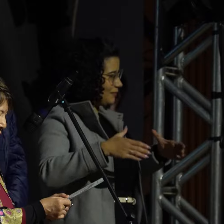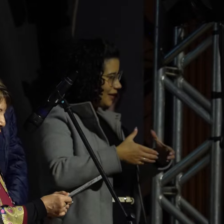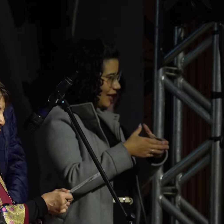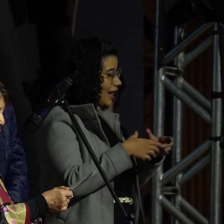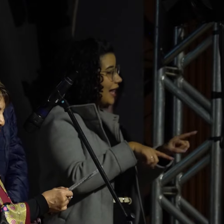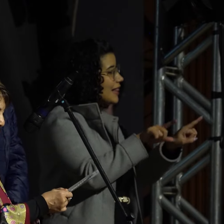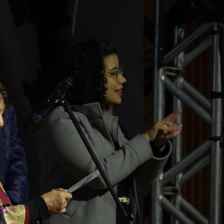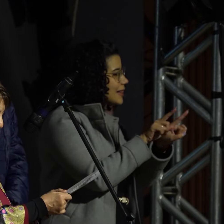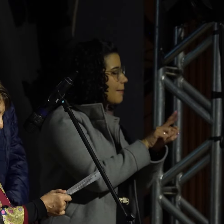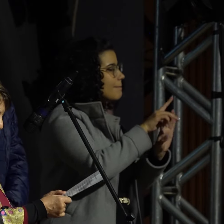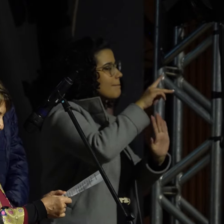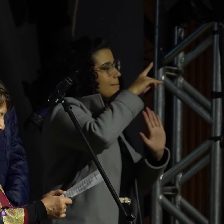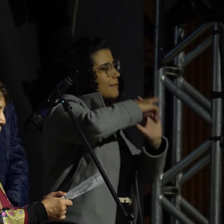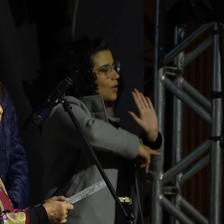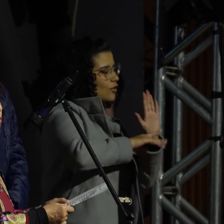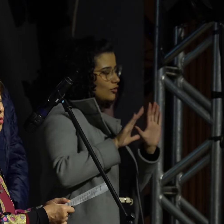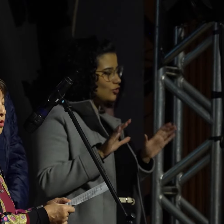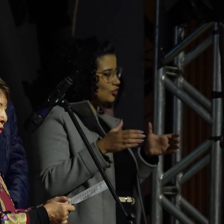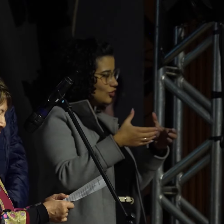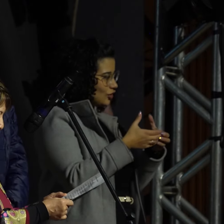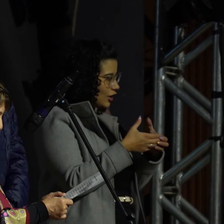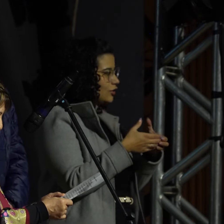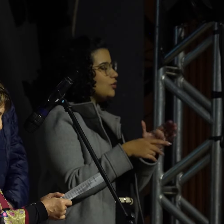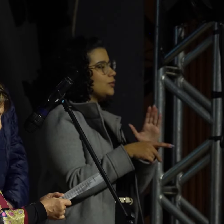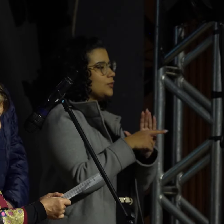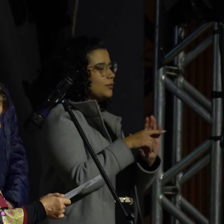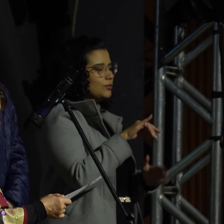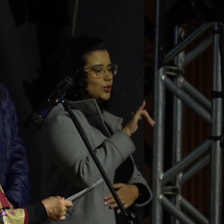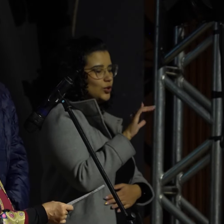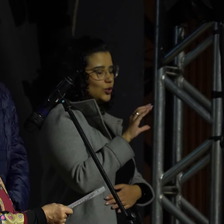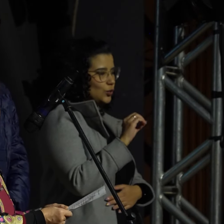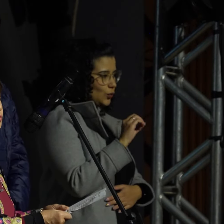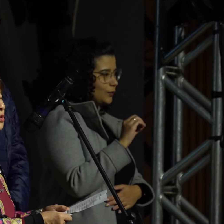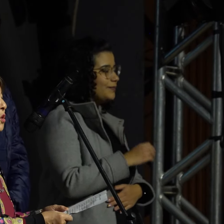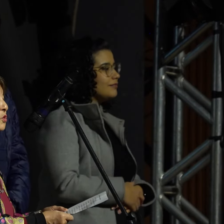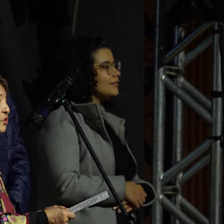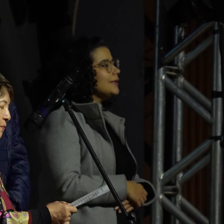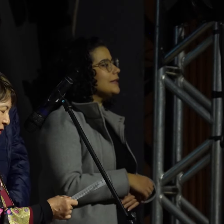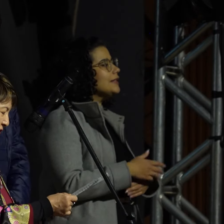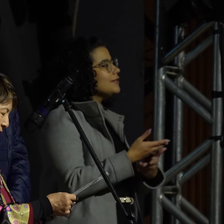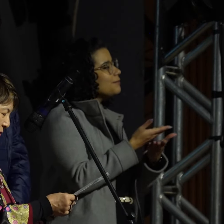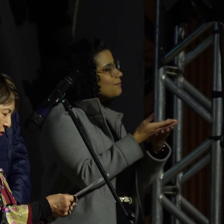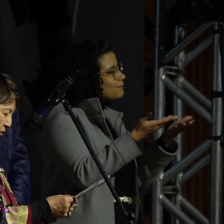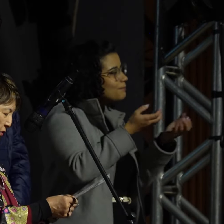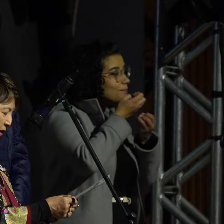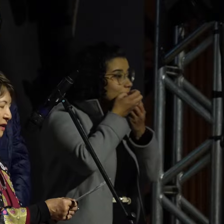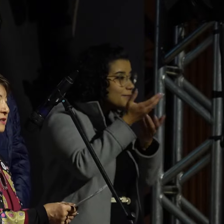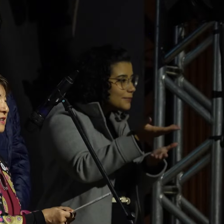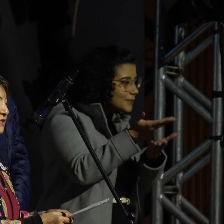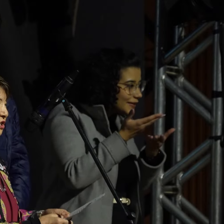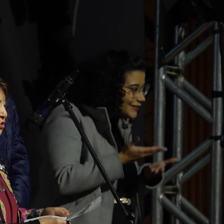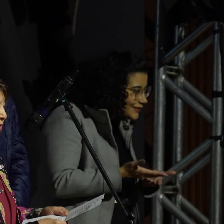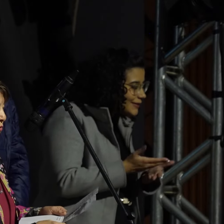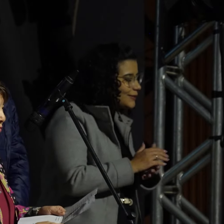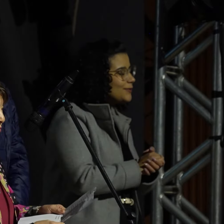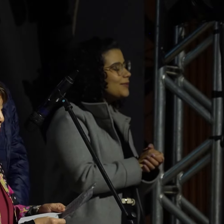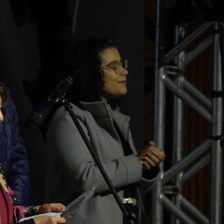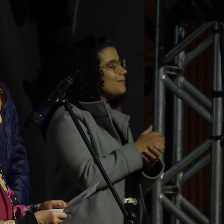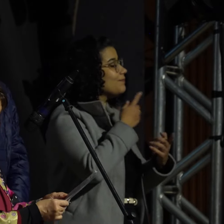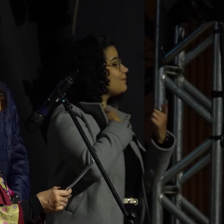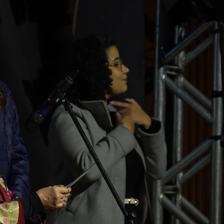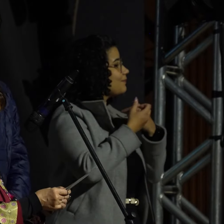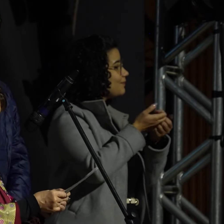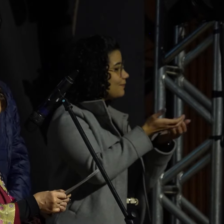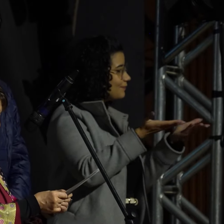projeto do concerto Bunkyo. Sejam todos bem-vindos. Desejo a